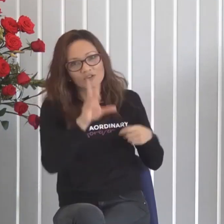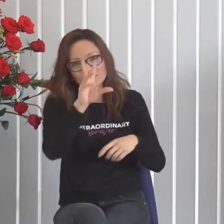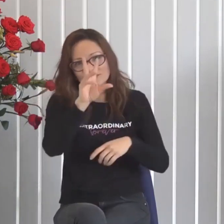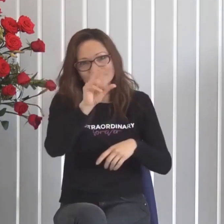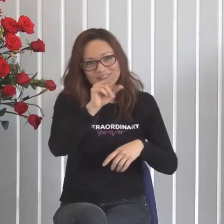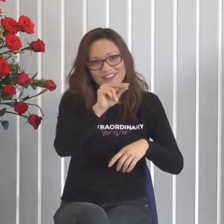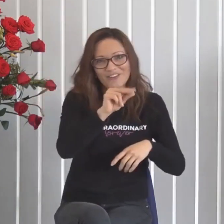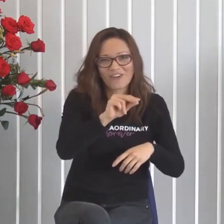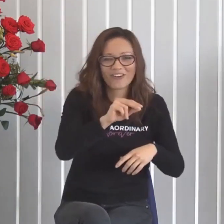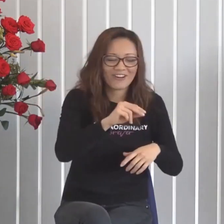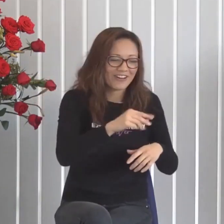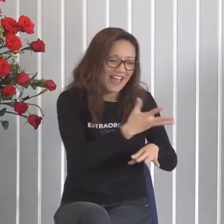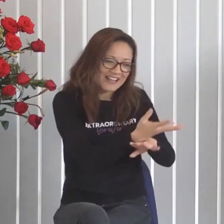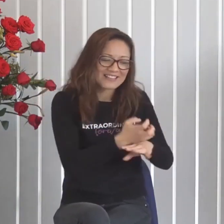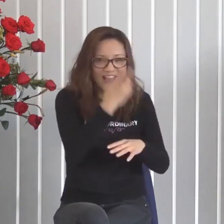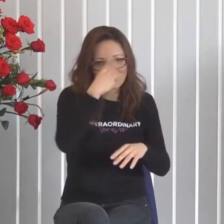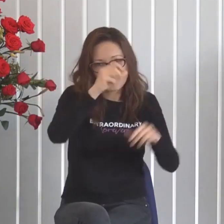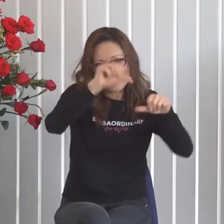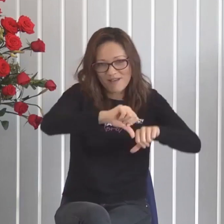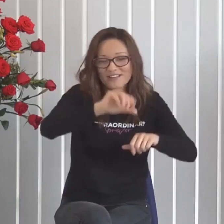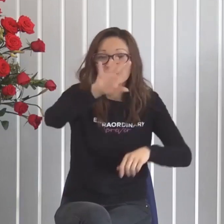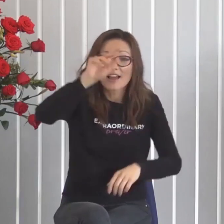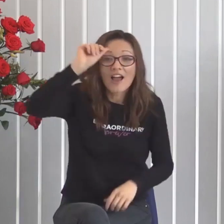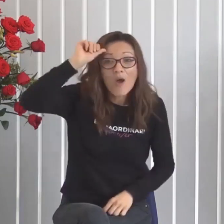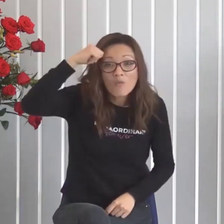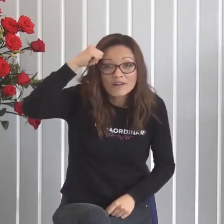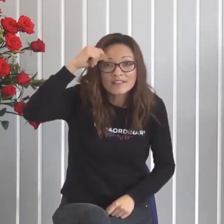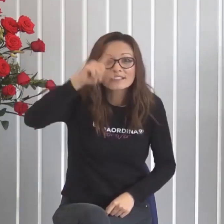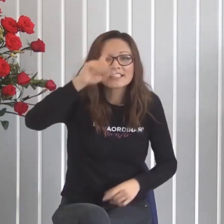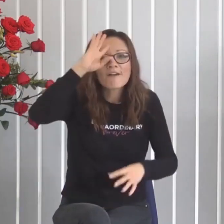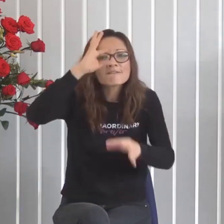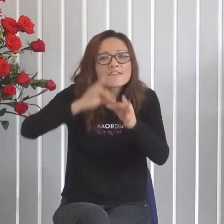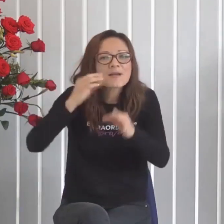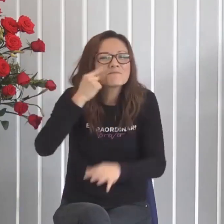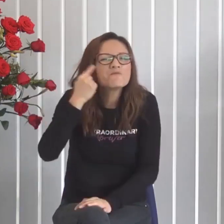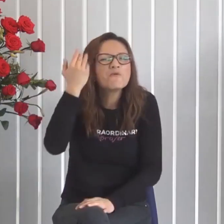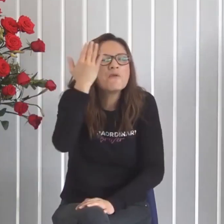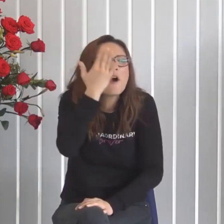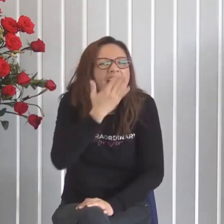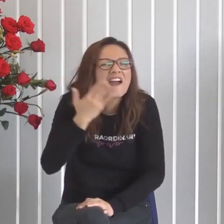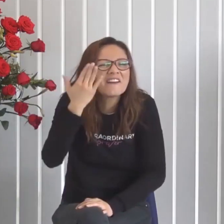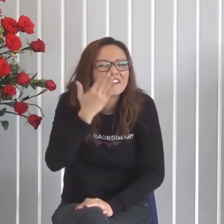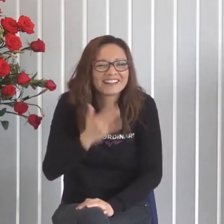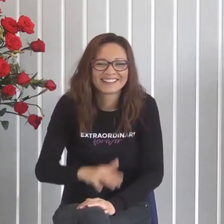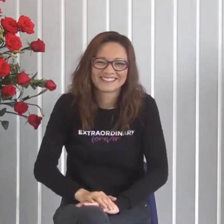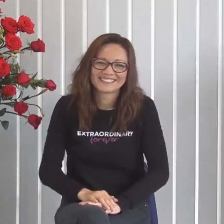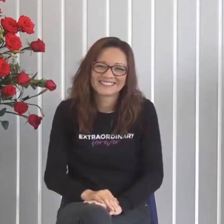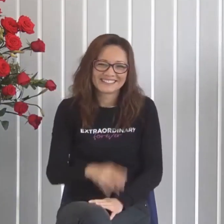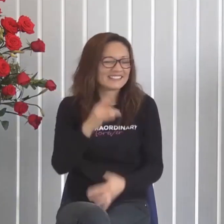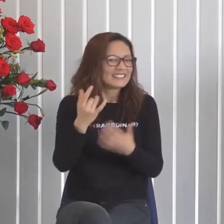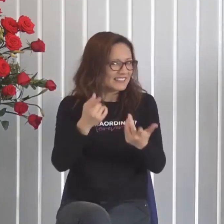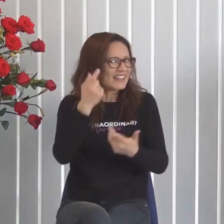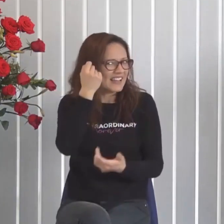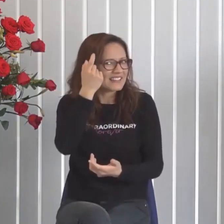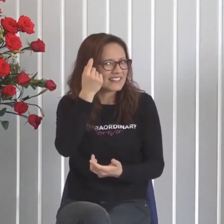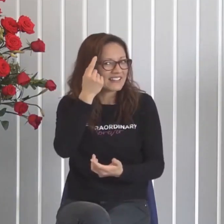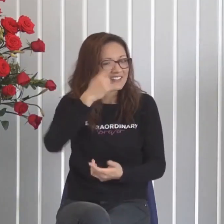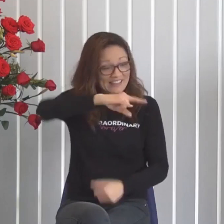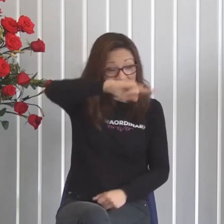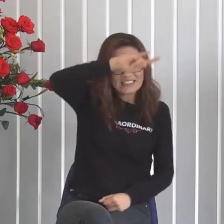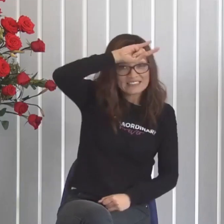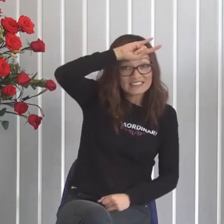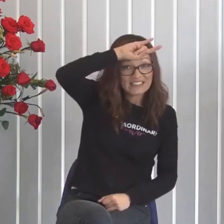sus hijos por esto que le estoy diciendo, ¿no? Acuérdese que necesita que su fe sea aprobada. Entonces entiende que